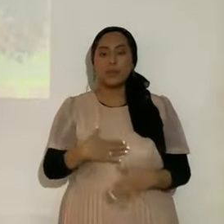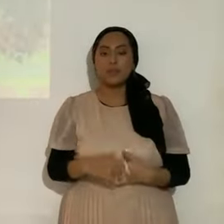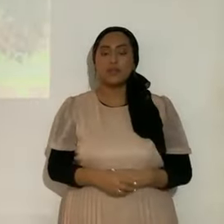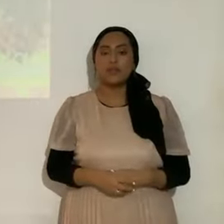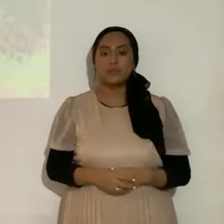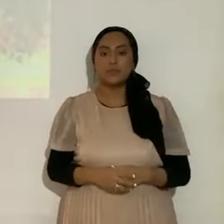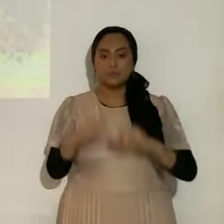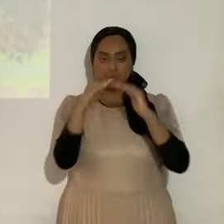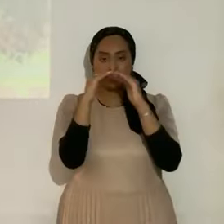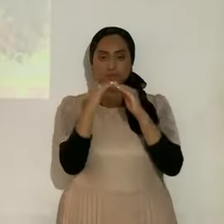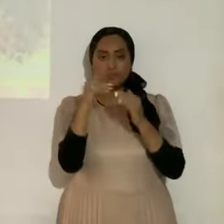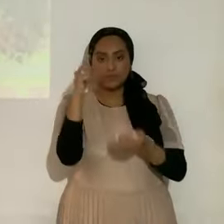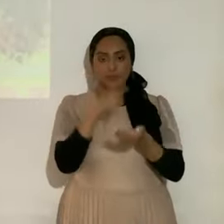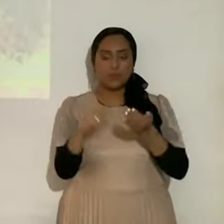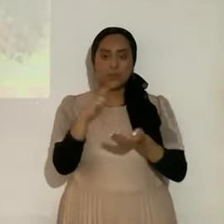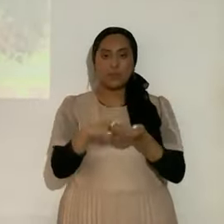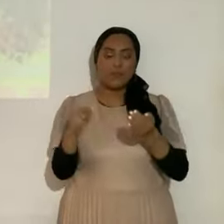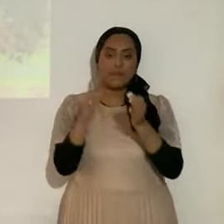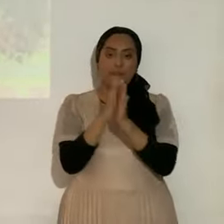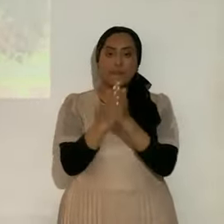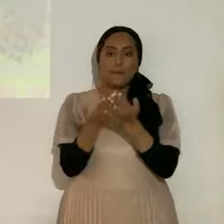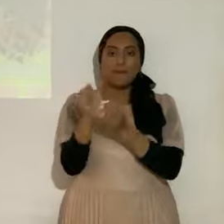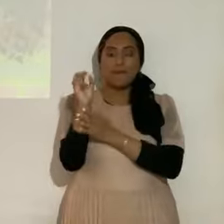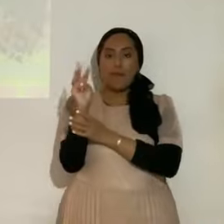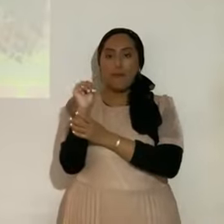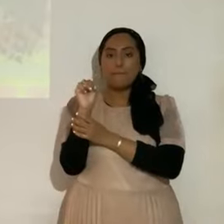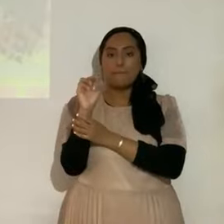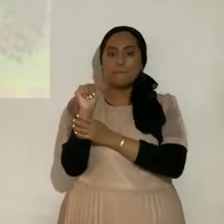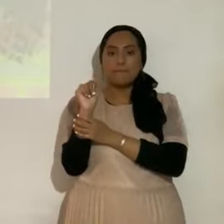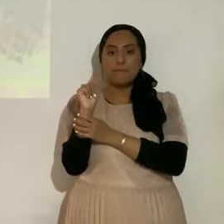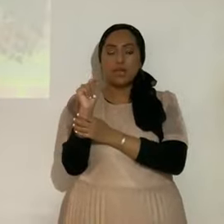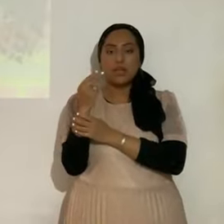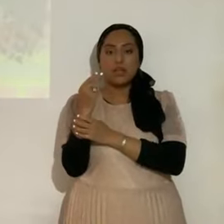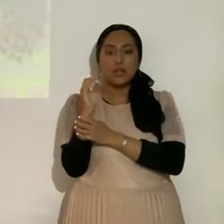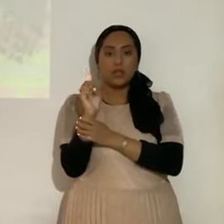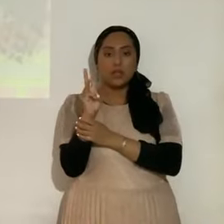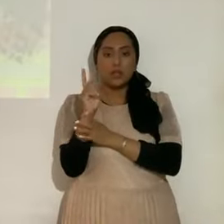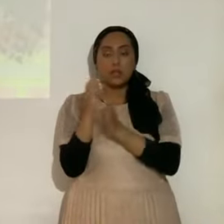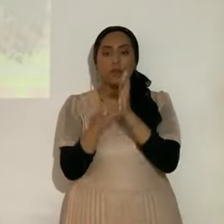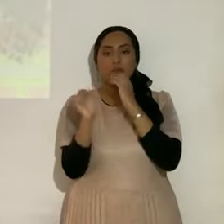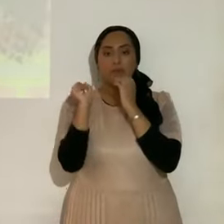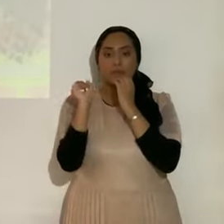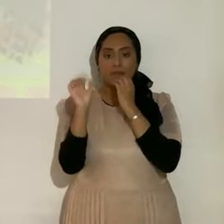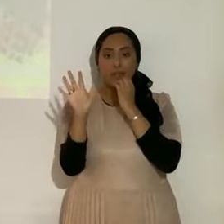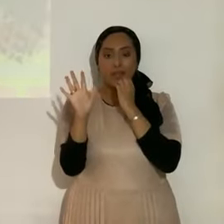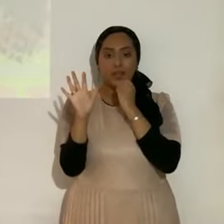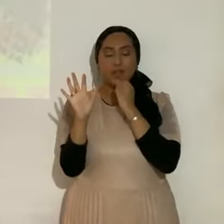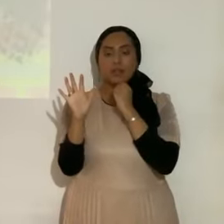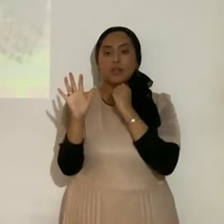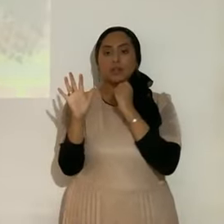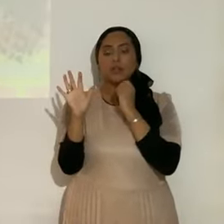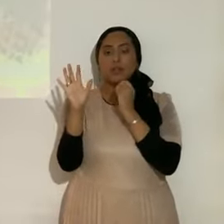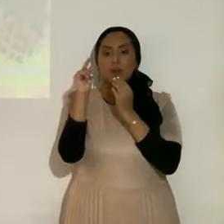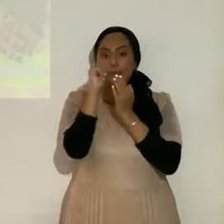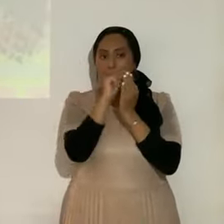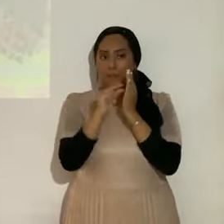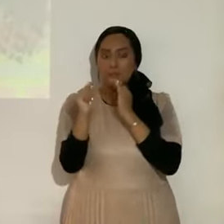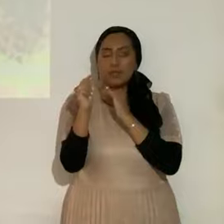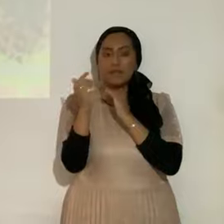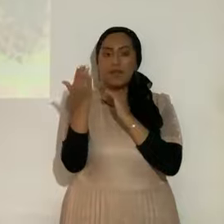vamos todos juntos a buscar el libro de Mateo, capítulo 5, y vamos a dar lectura al